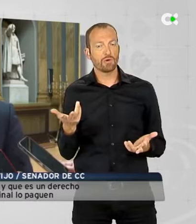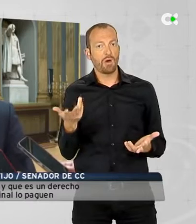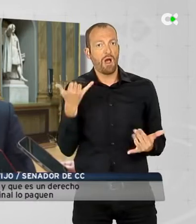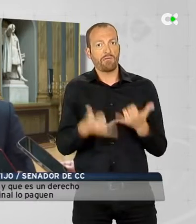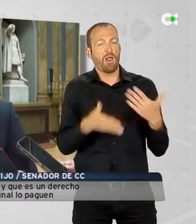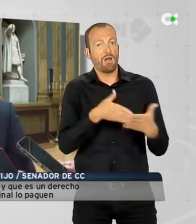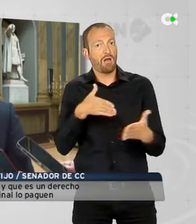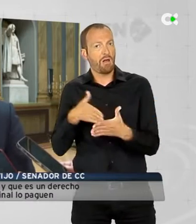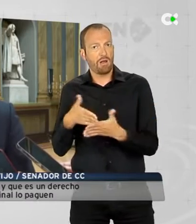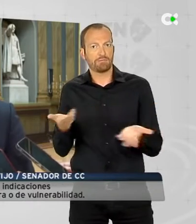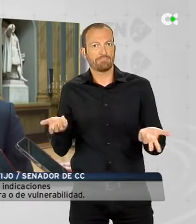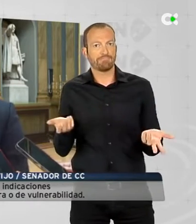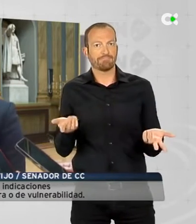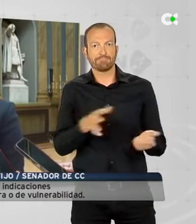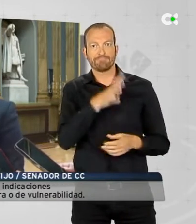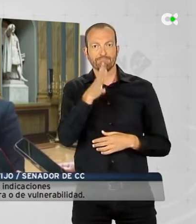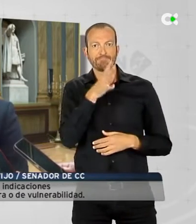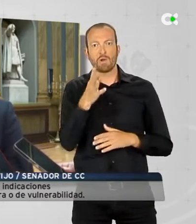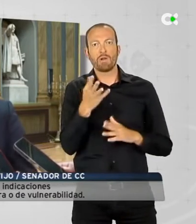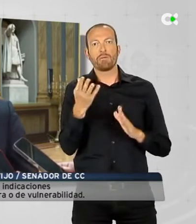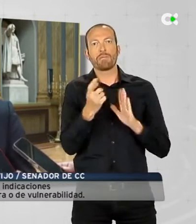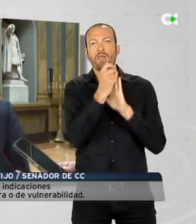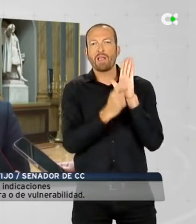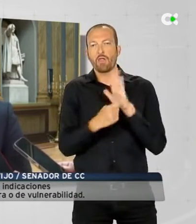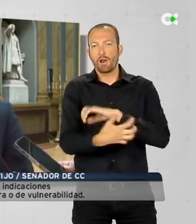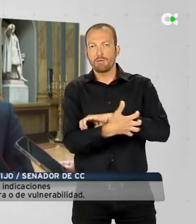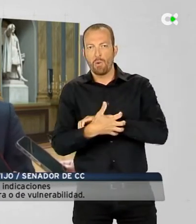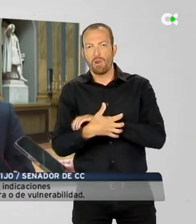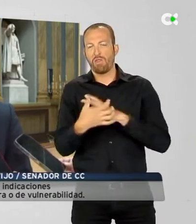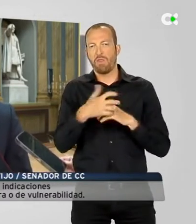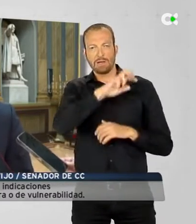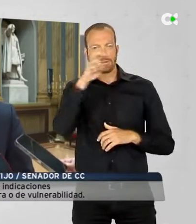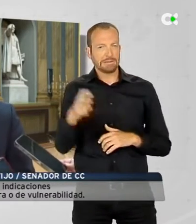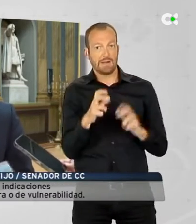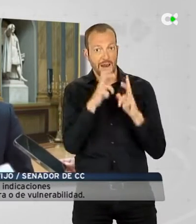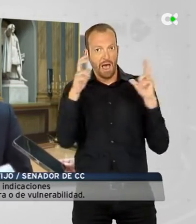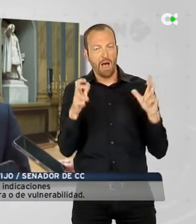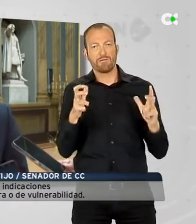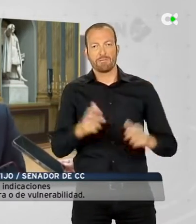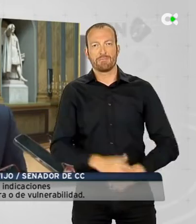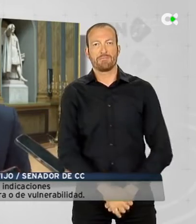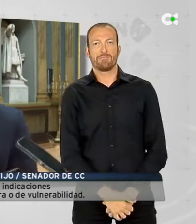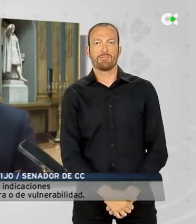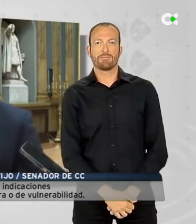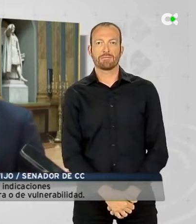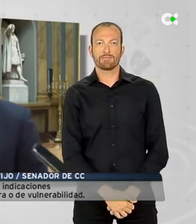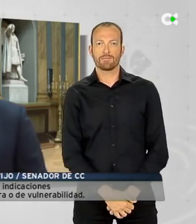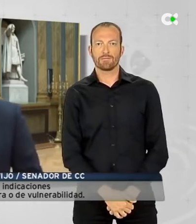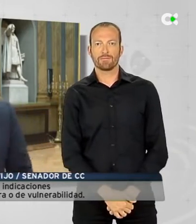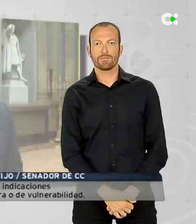final lo paguen, pues con esos indicadores después de pobreza severa o de vulnerabilidad.